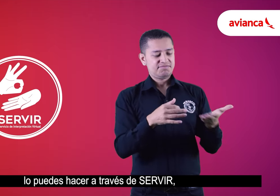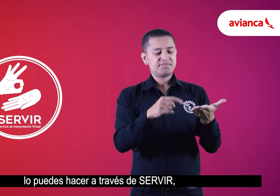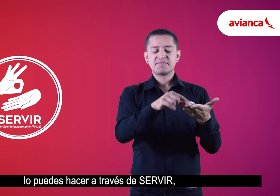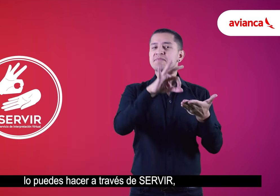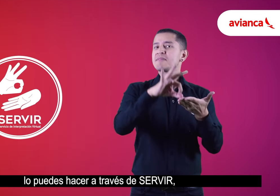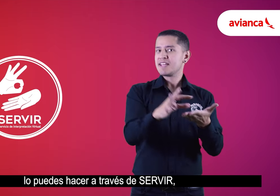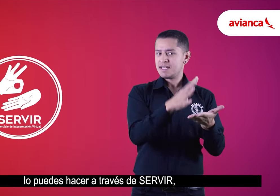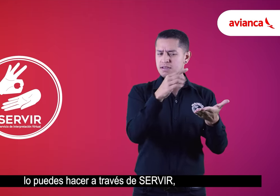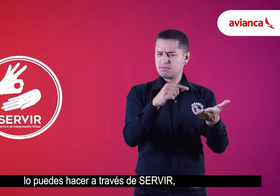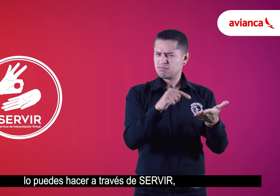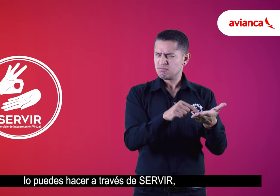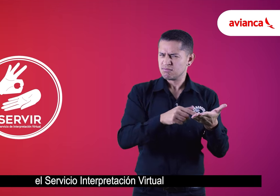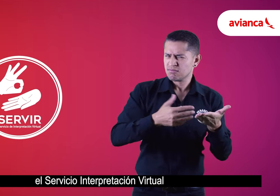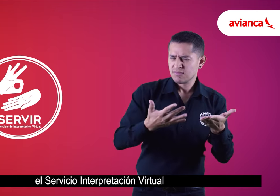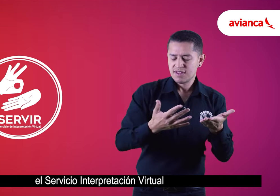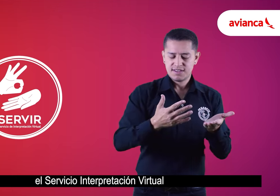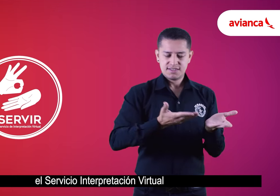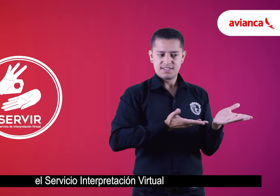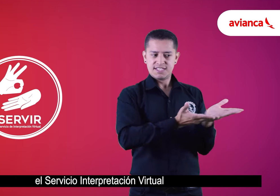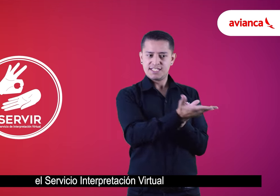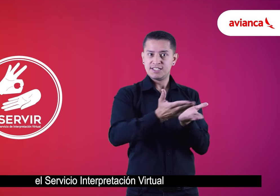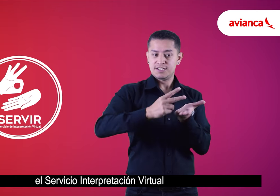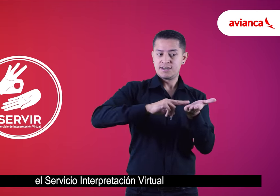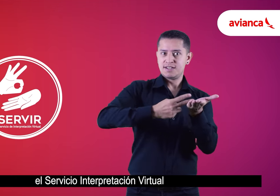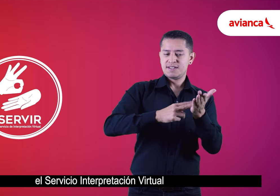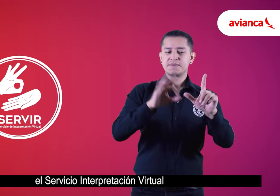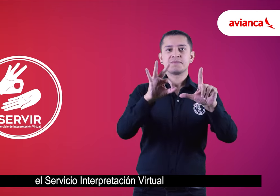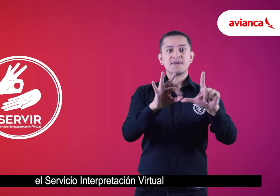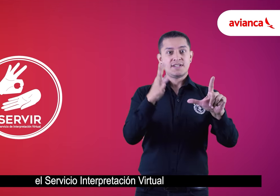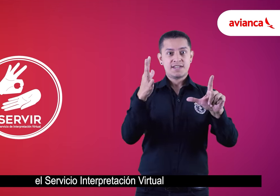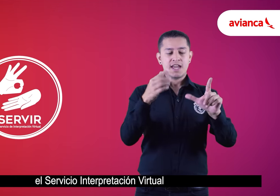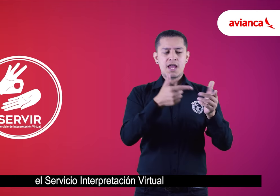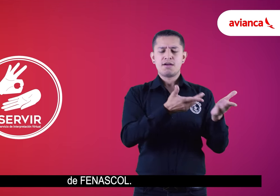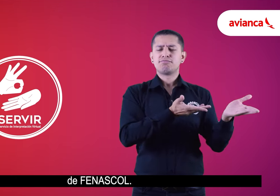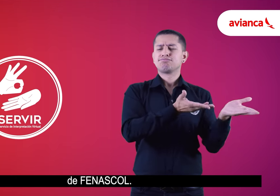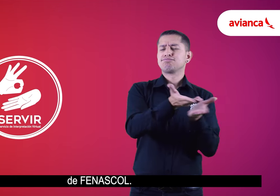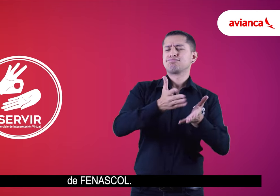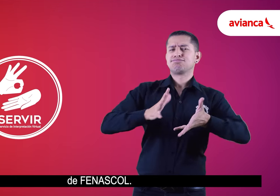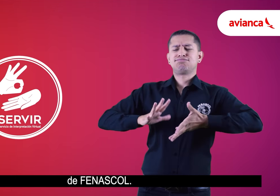de Servir, el servicio de interpretación virtual de Fenascol.